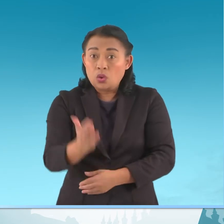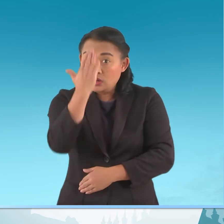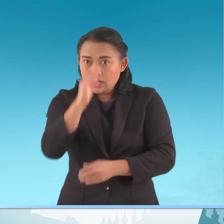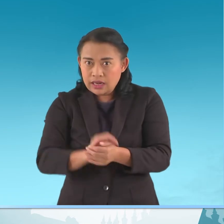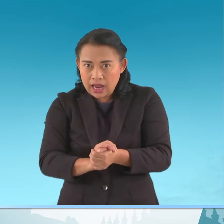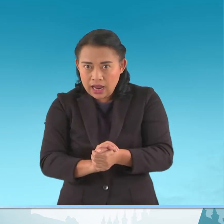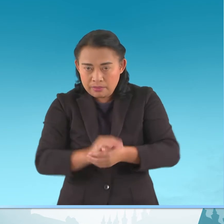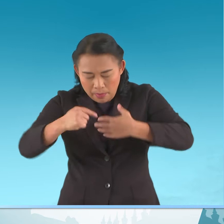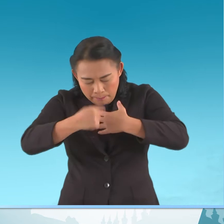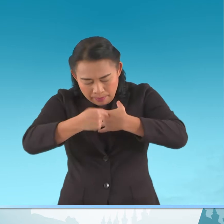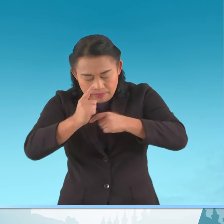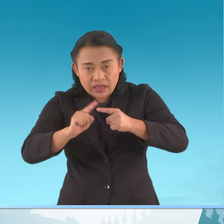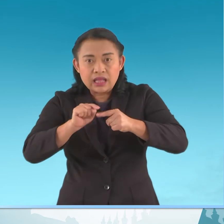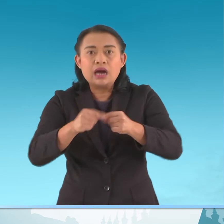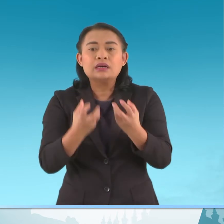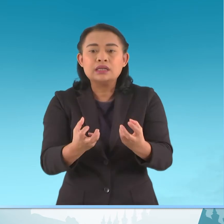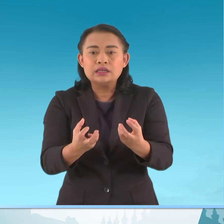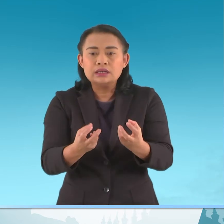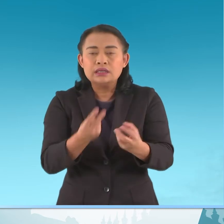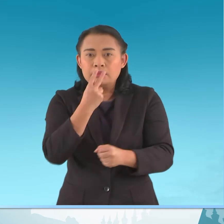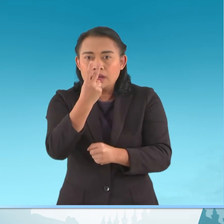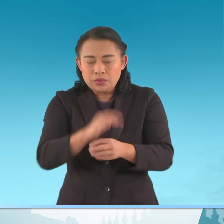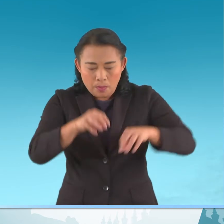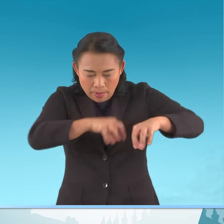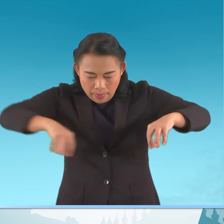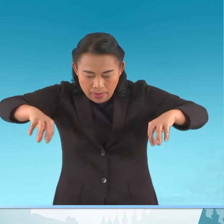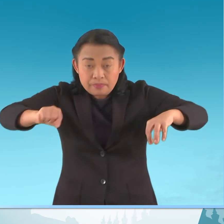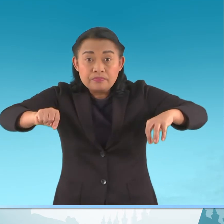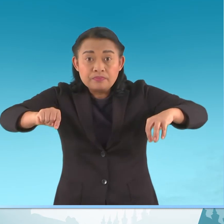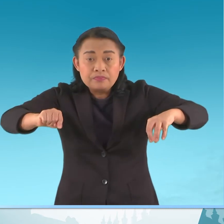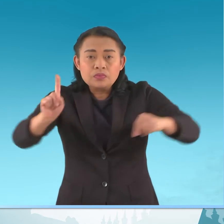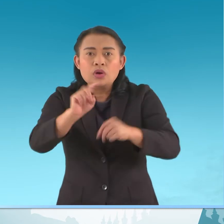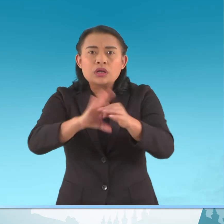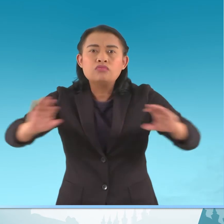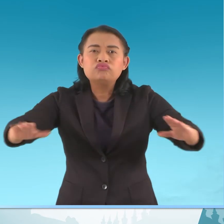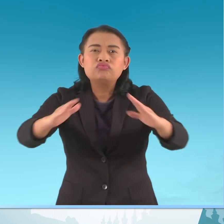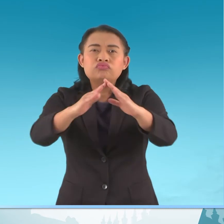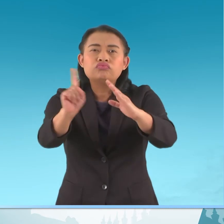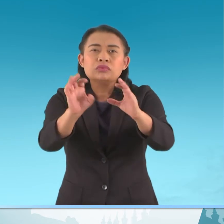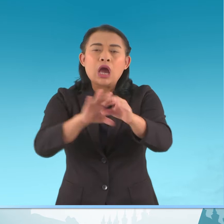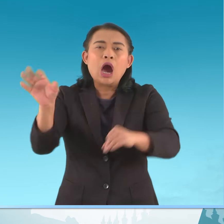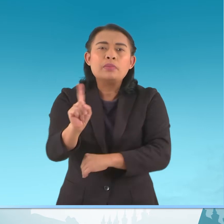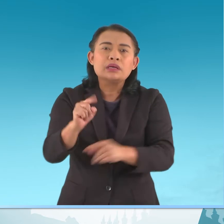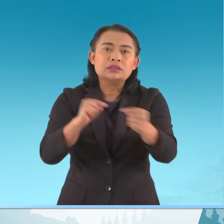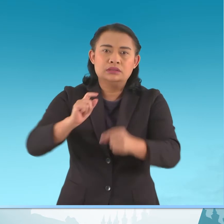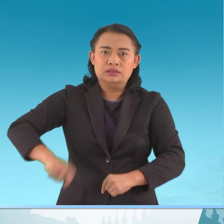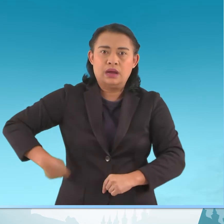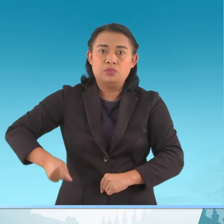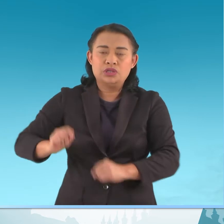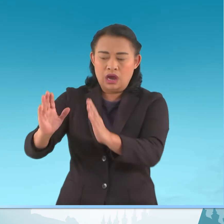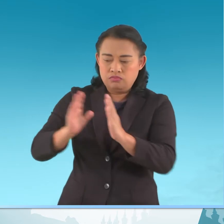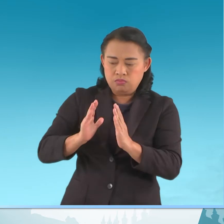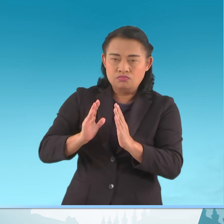รูปสลักนูนหินนะฮะเรียนรายรอบประสาทเลยสังเกตว่าจะเป็นสถาปัตยกรรมในแบบที่ได้รับอิทธิพลจากกัมพูชา